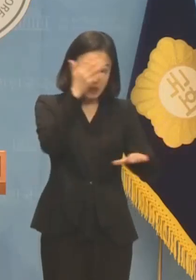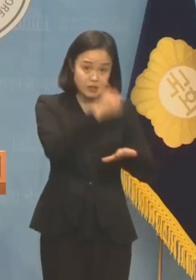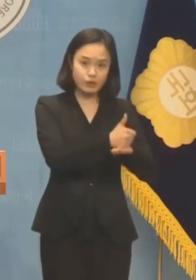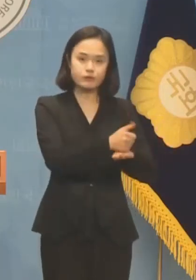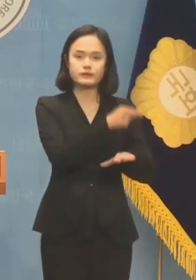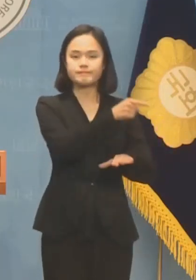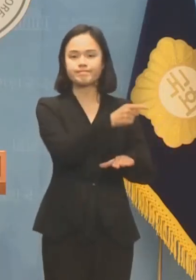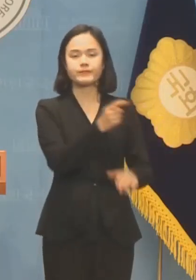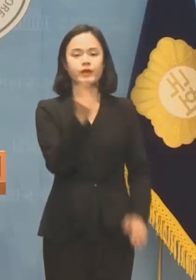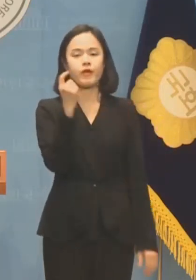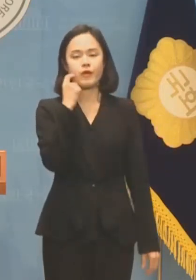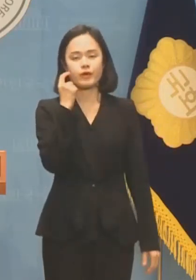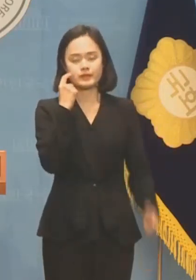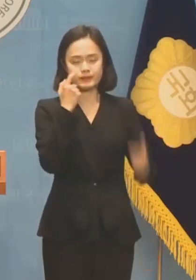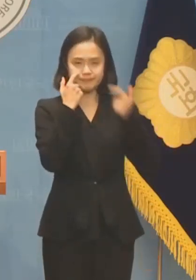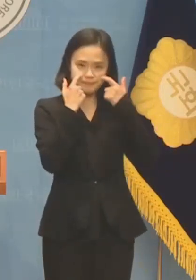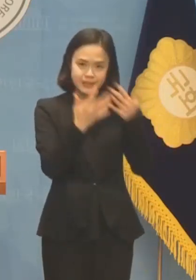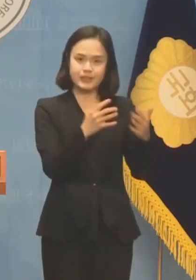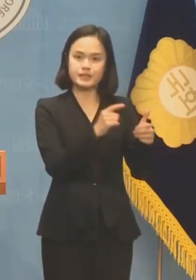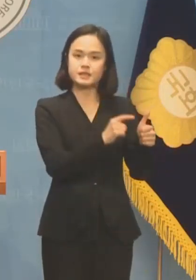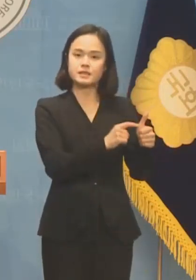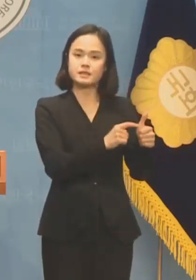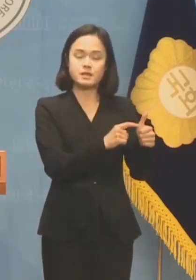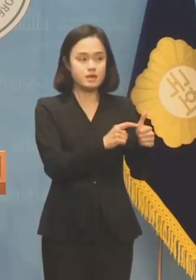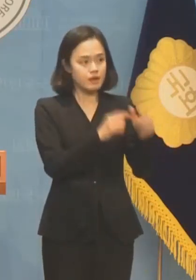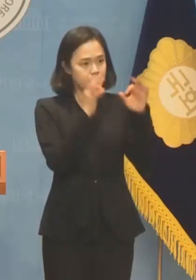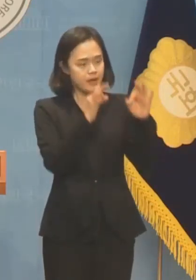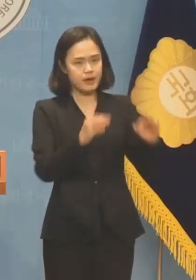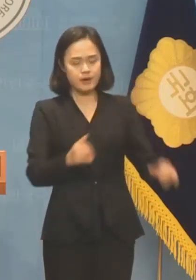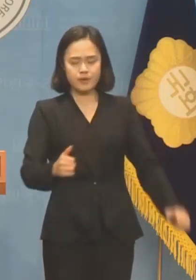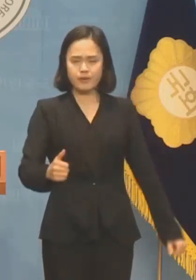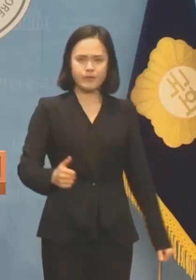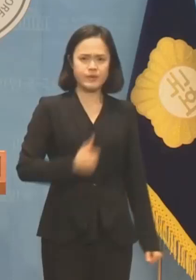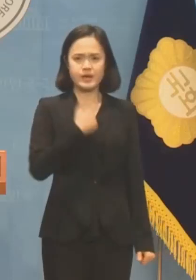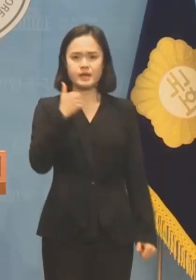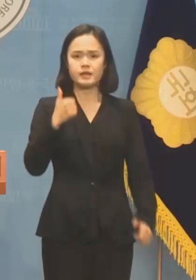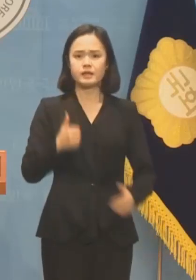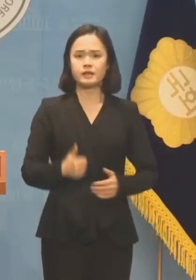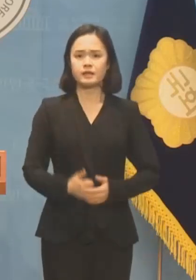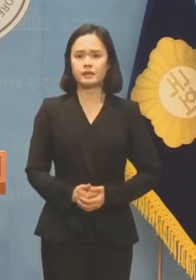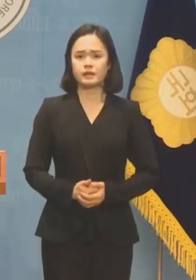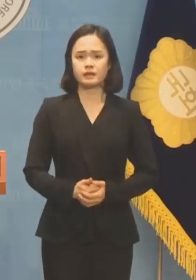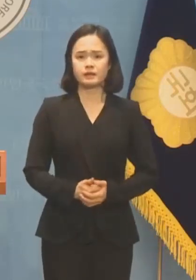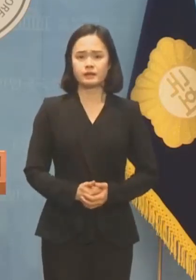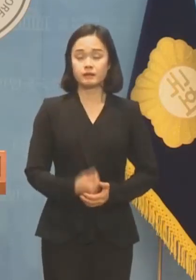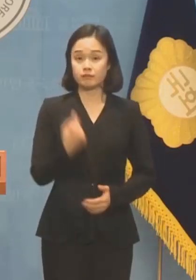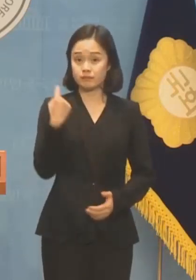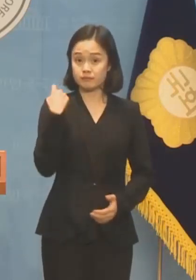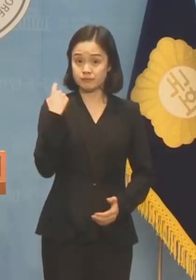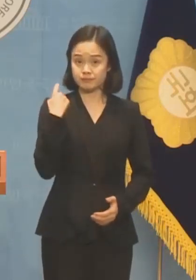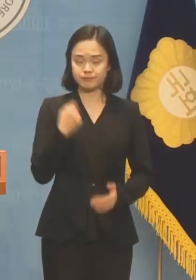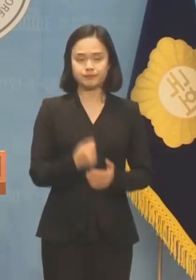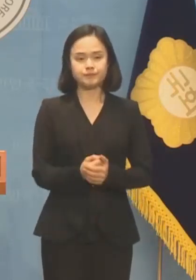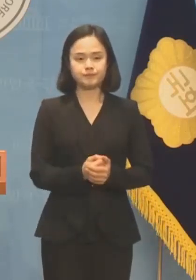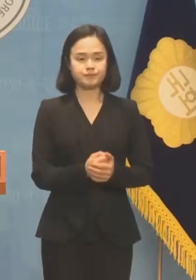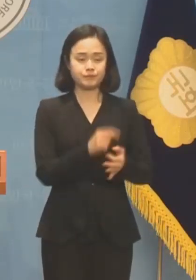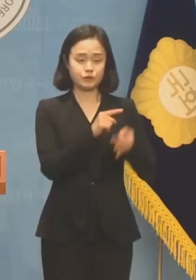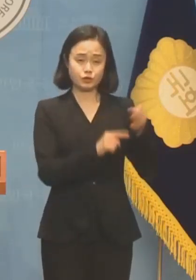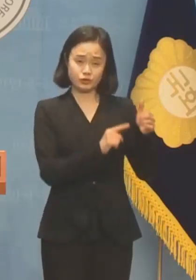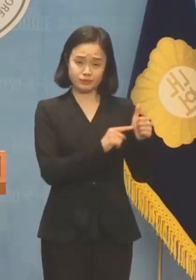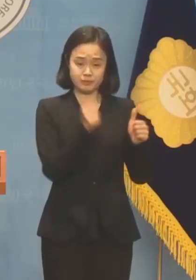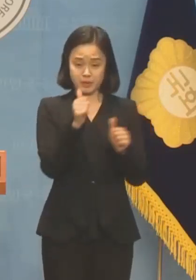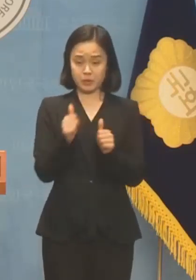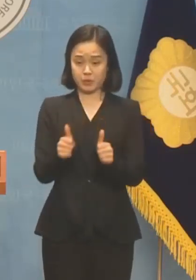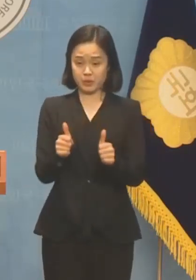가증스러운 거짓 선동과 쇼에 분노가 치밉니다. 그런 와중에 어제 변호인단을 통해 남긴